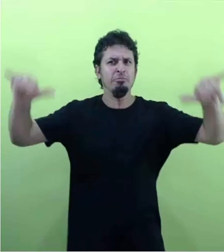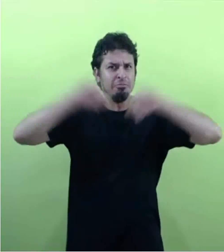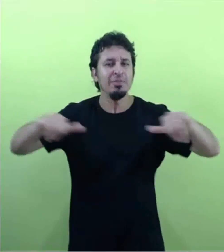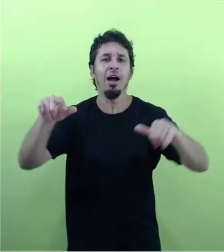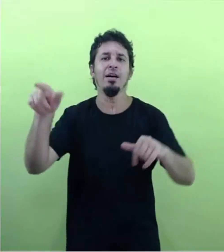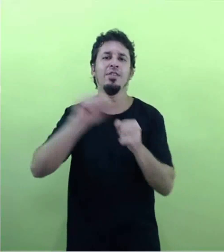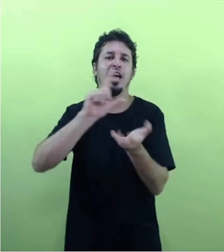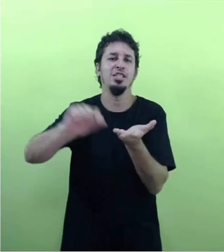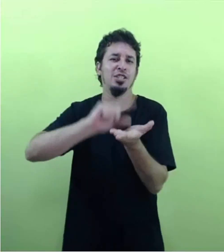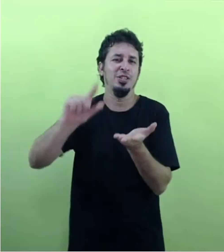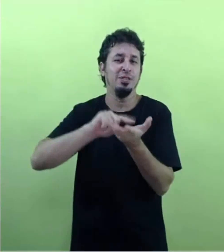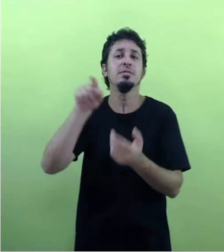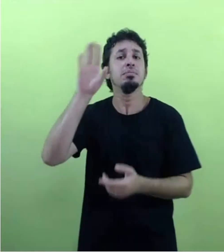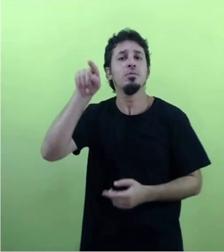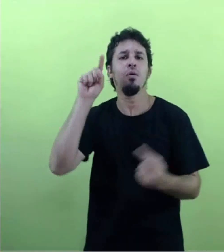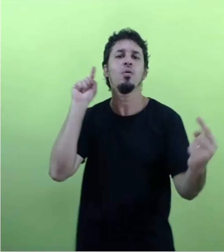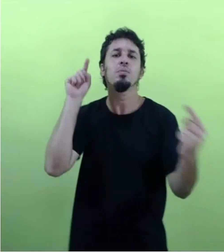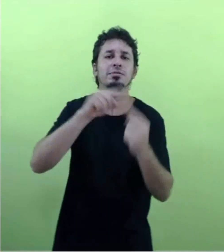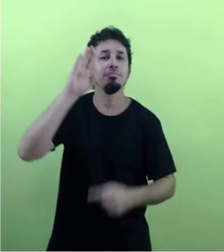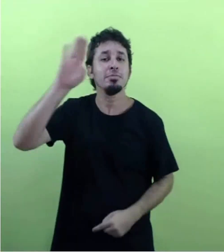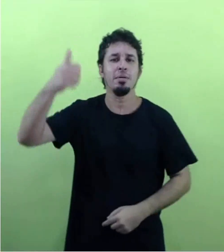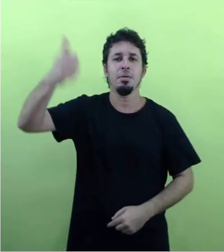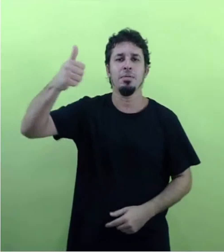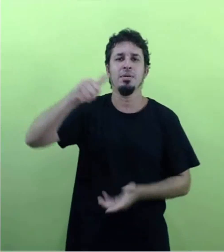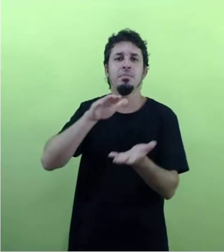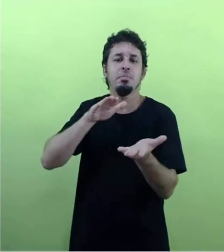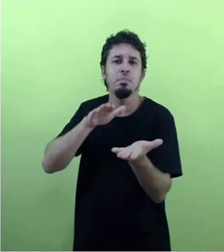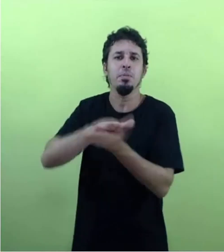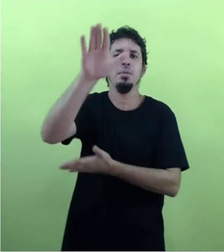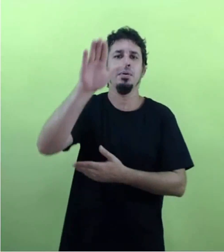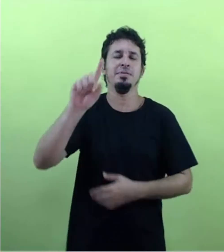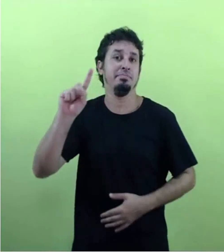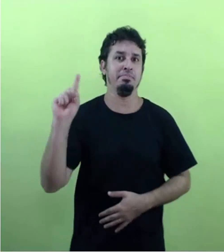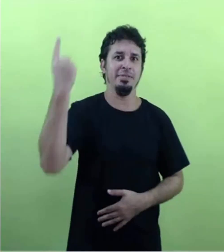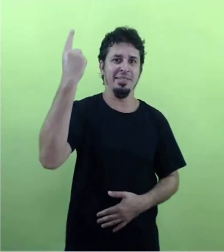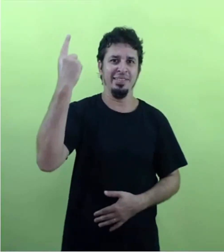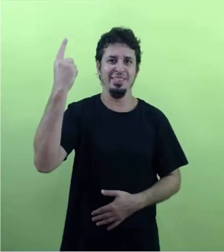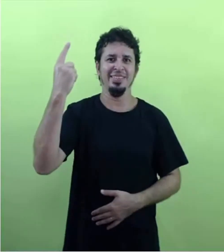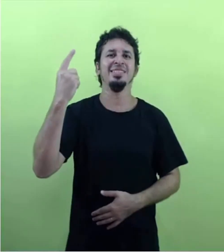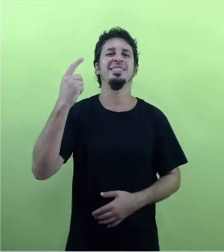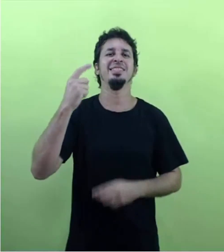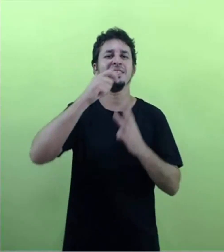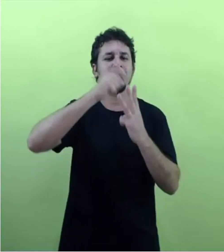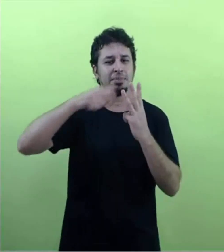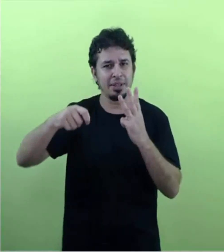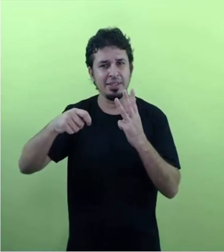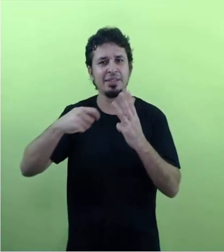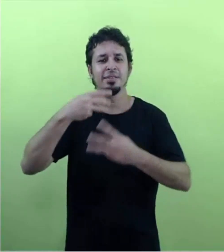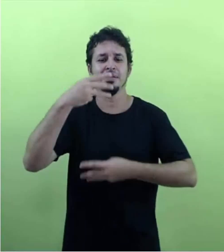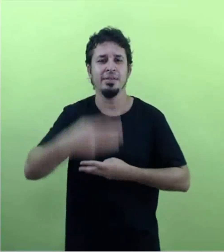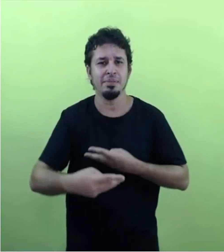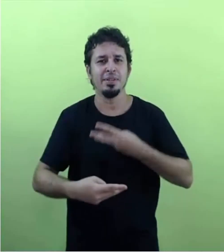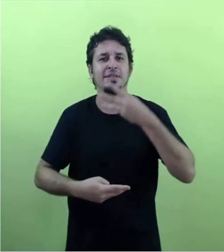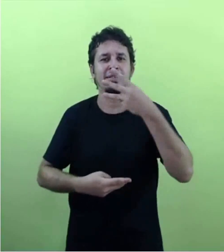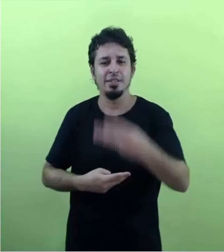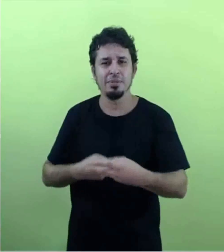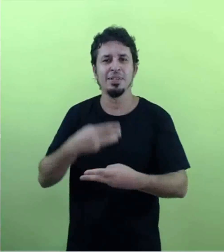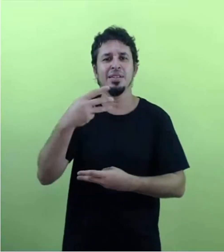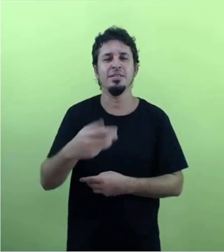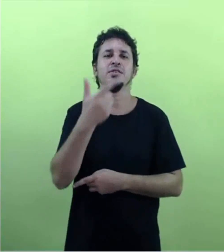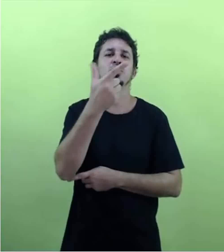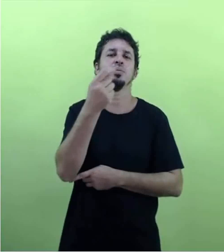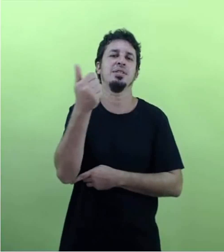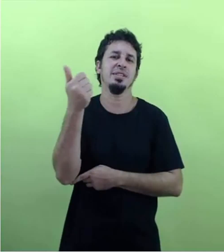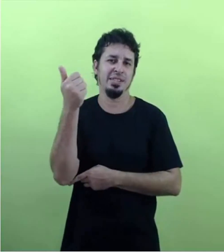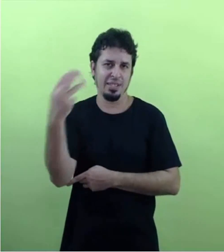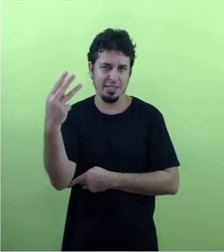lançada. A previsão de publicação da primeira edição é para o primeiro trimestre de 2013. Com